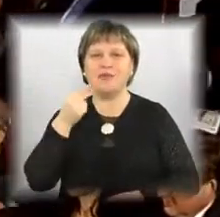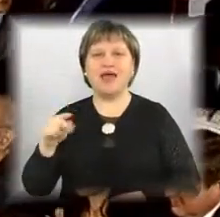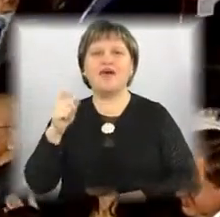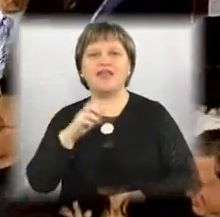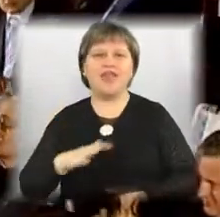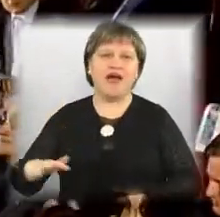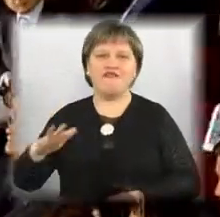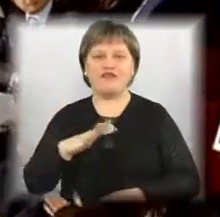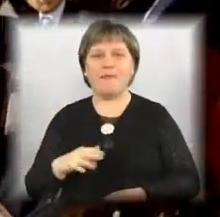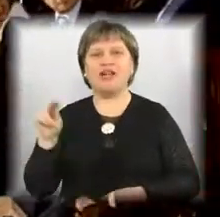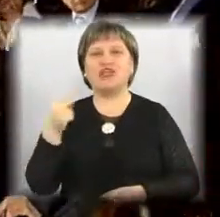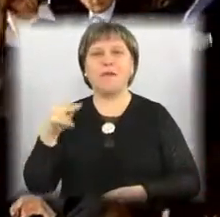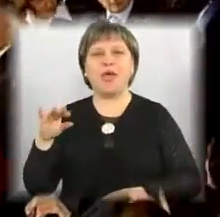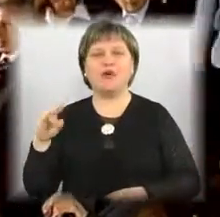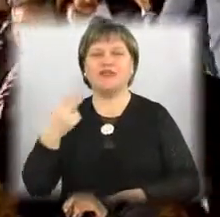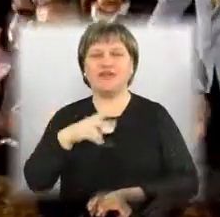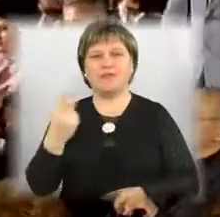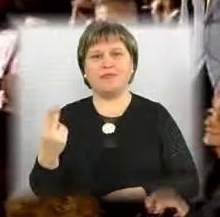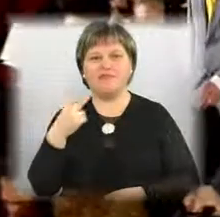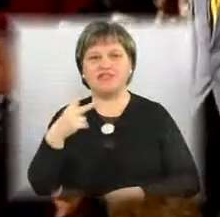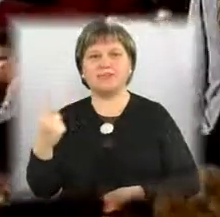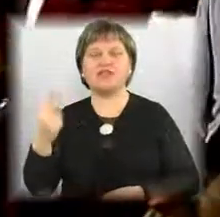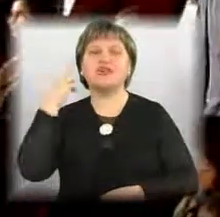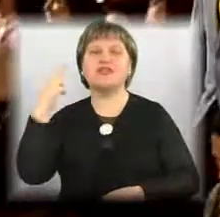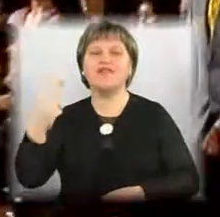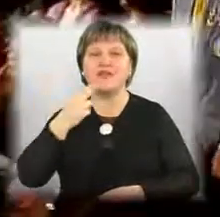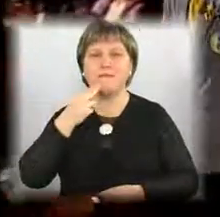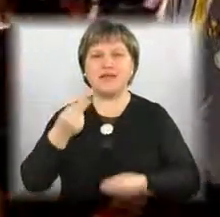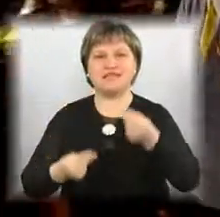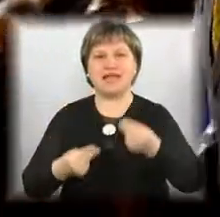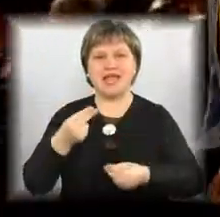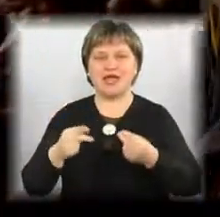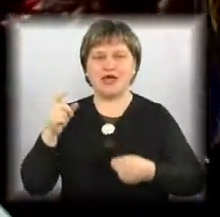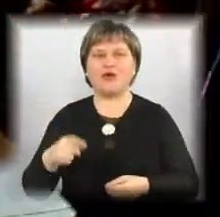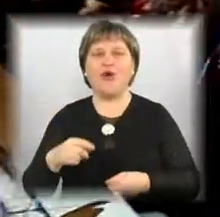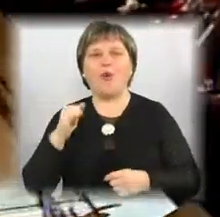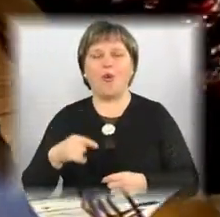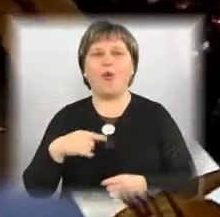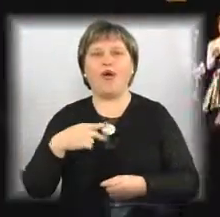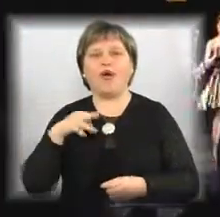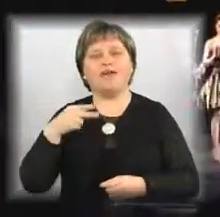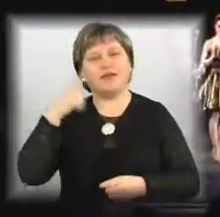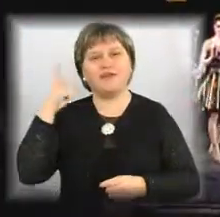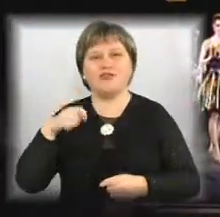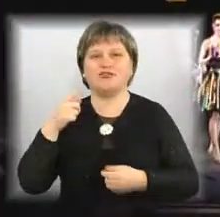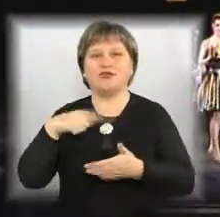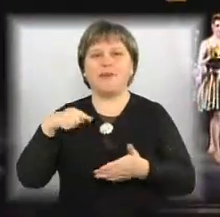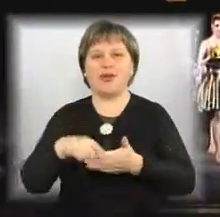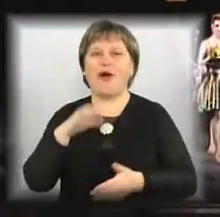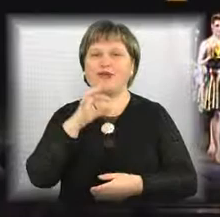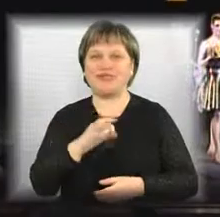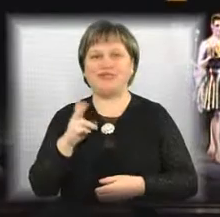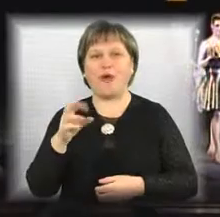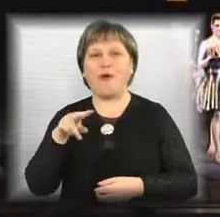2007 року, чемпіона 21-х Дефлімпійських ігор 2009 року у тайванському місті Тайпей